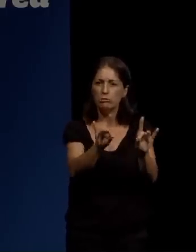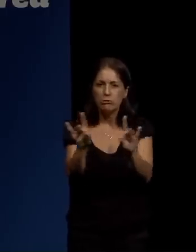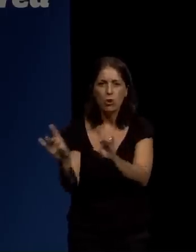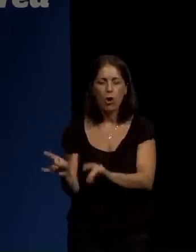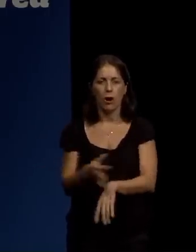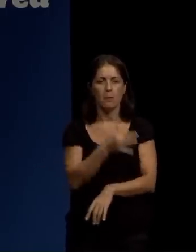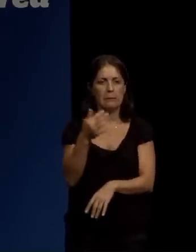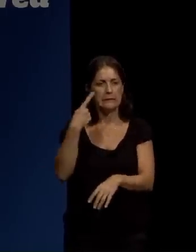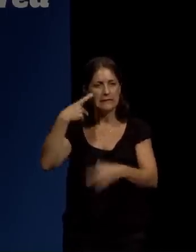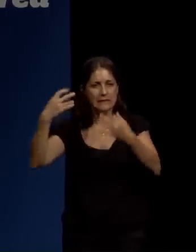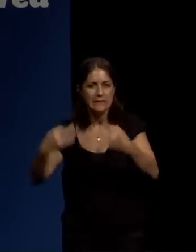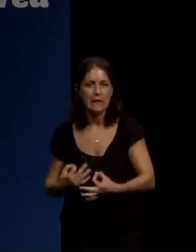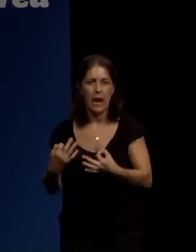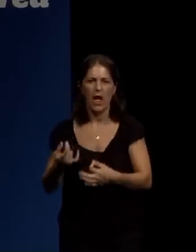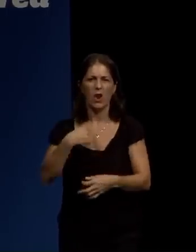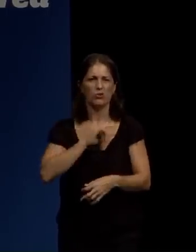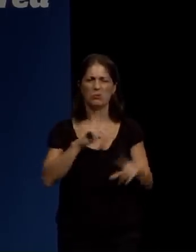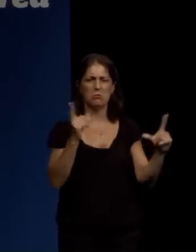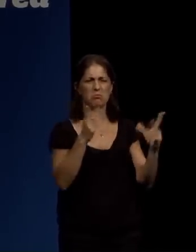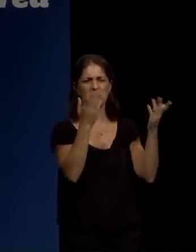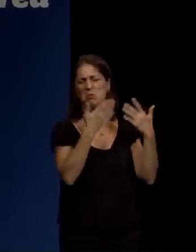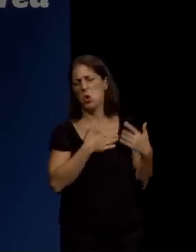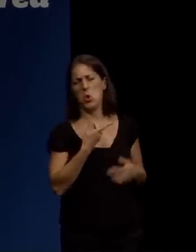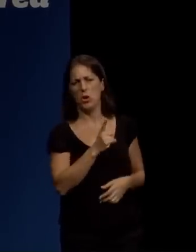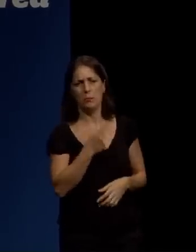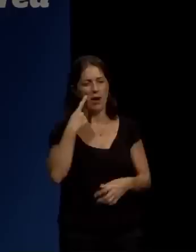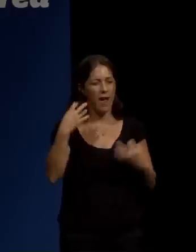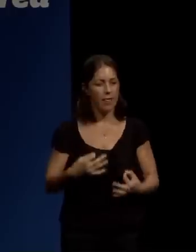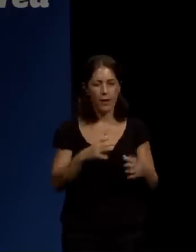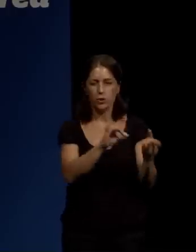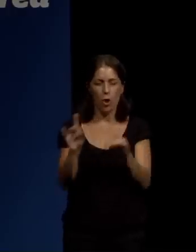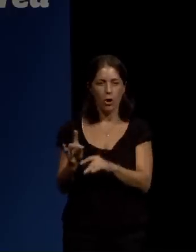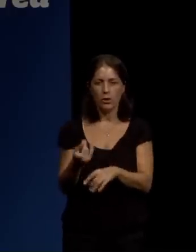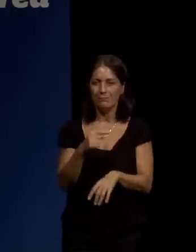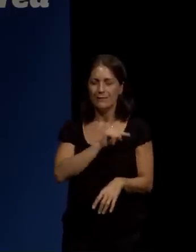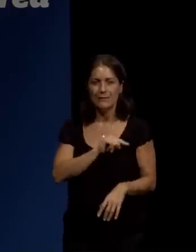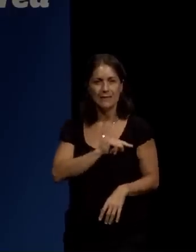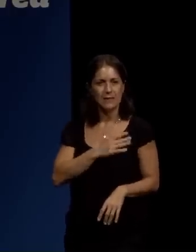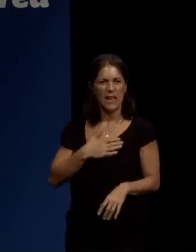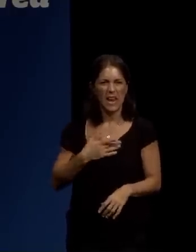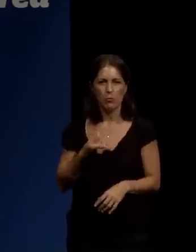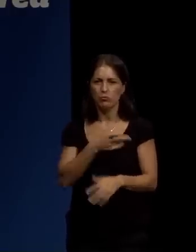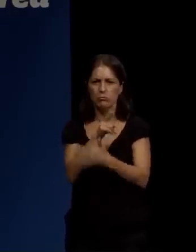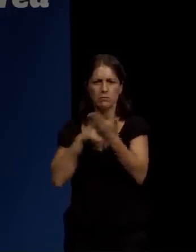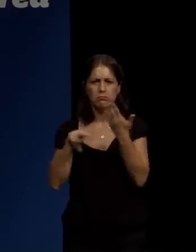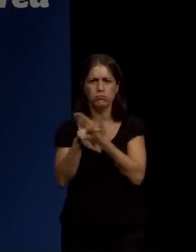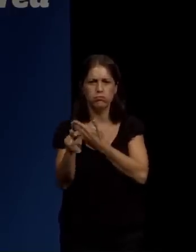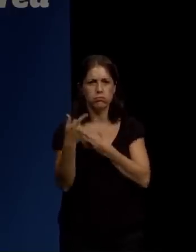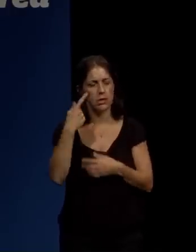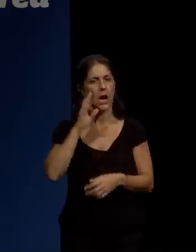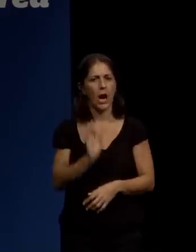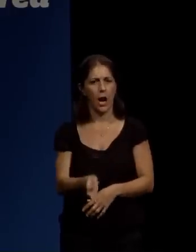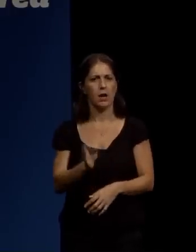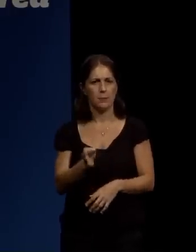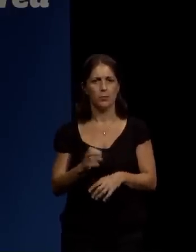política real. Non queremos plasma, queremos realidade, queremos poder tocar, sentir, queremos que a transparencia inunde todo, que a